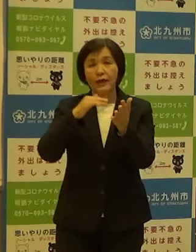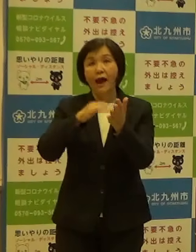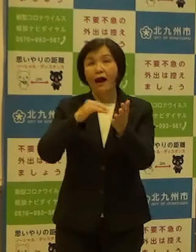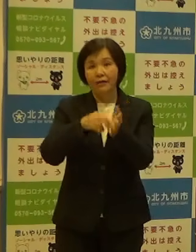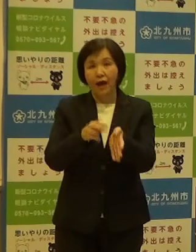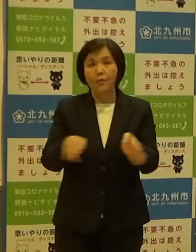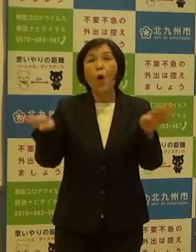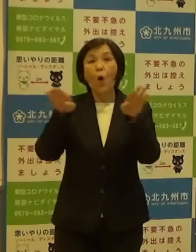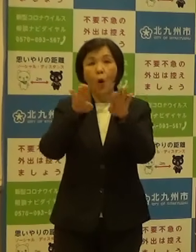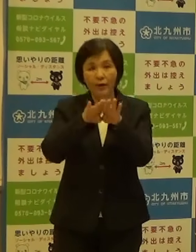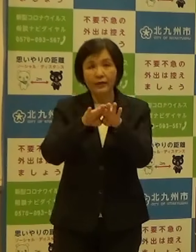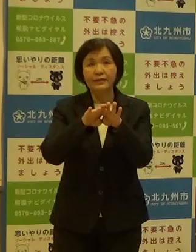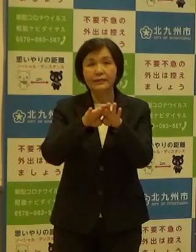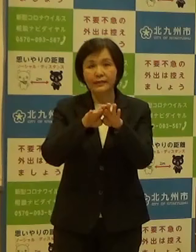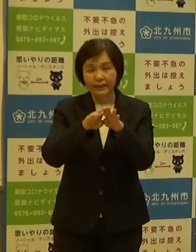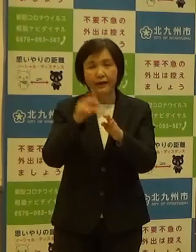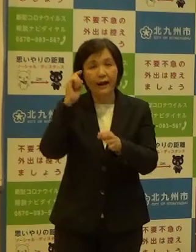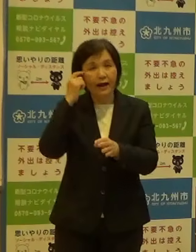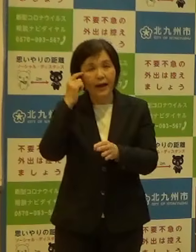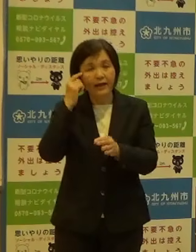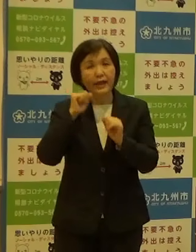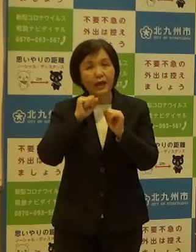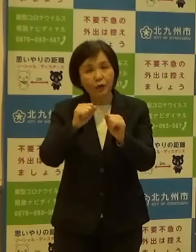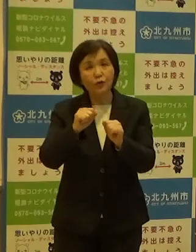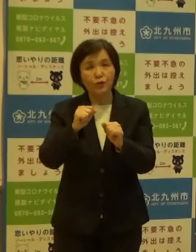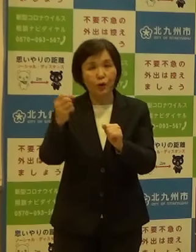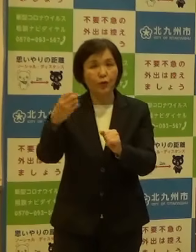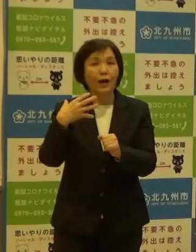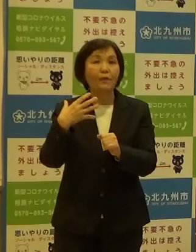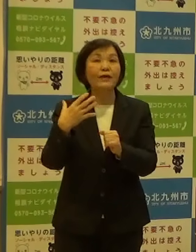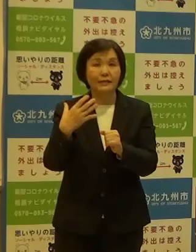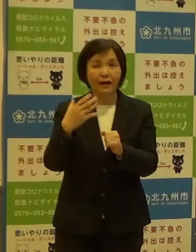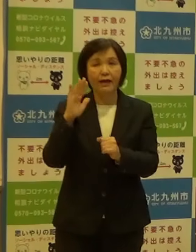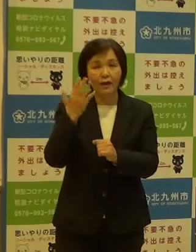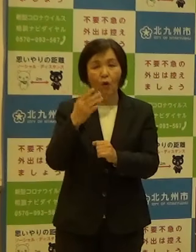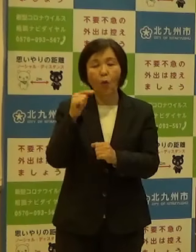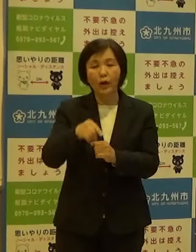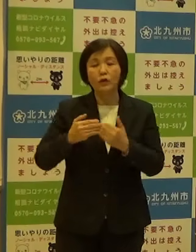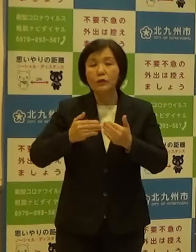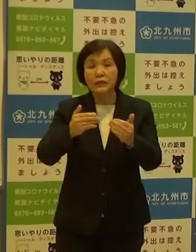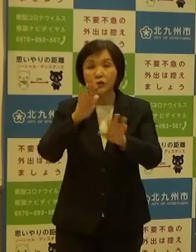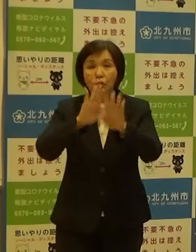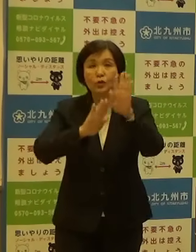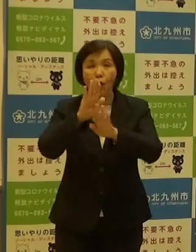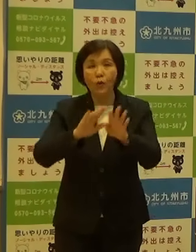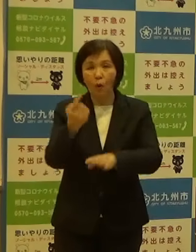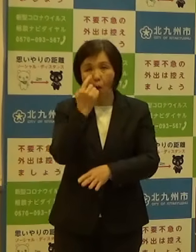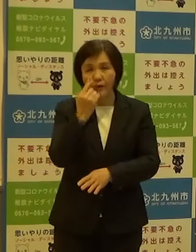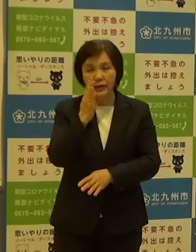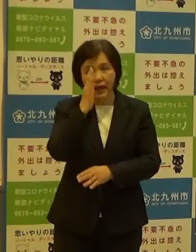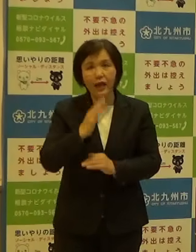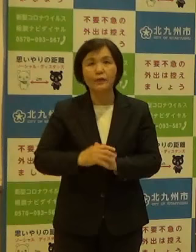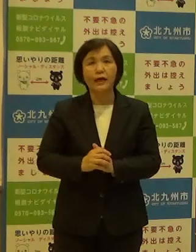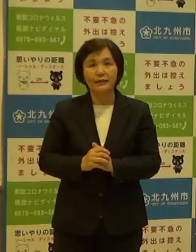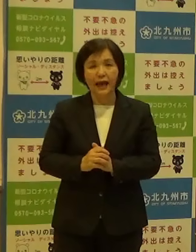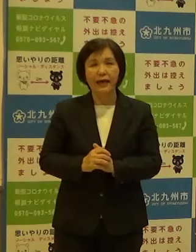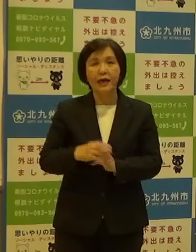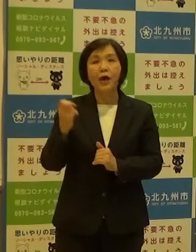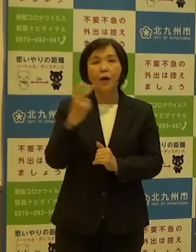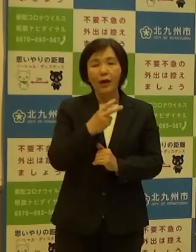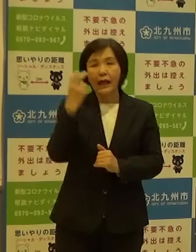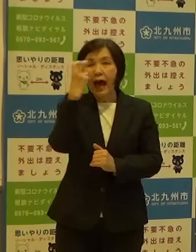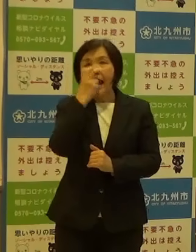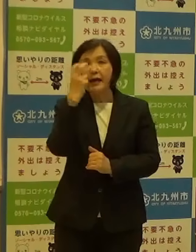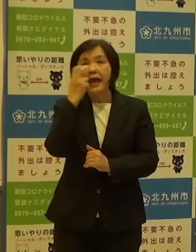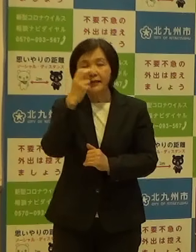方向でというお話でしたけれども、進捗といいますか、それで行こうという話になったのかとか、あるいは検体採取の状況を